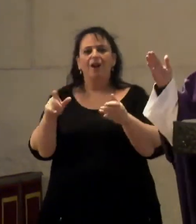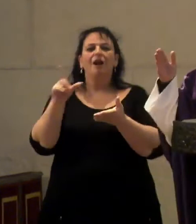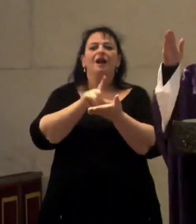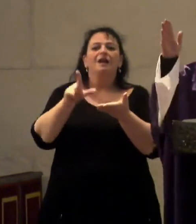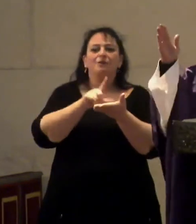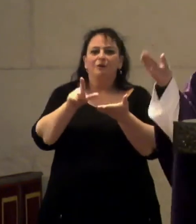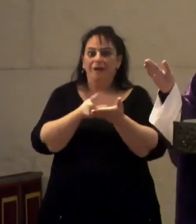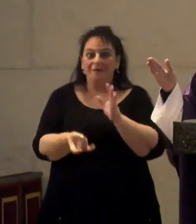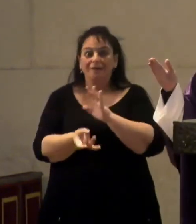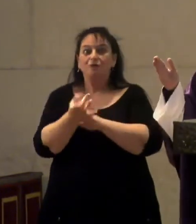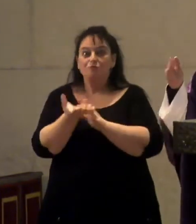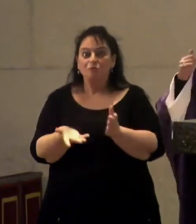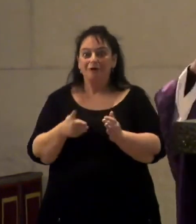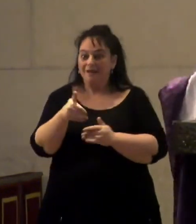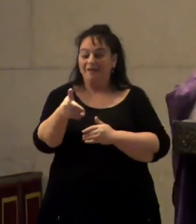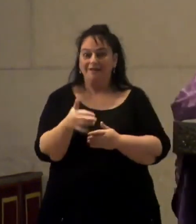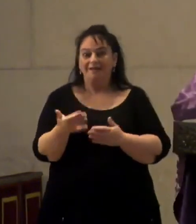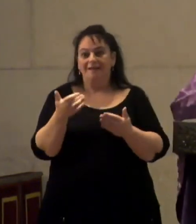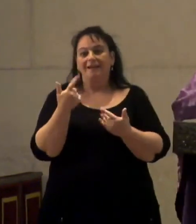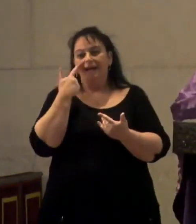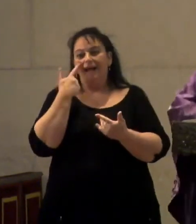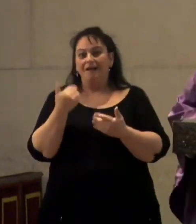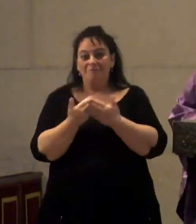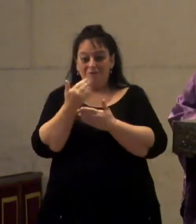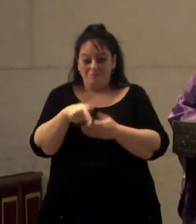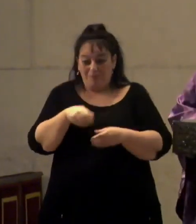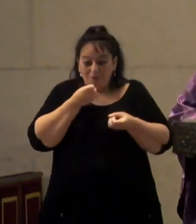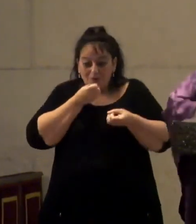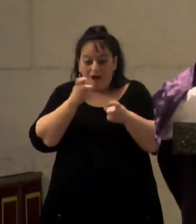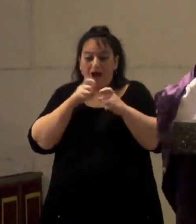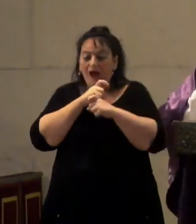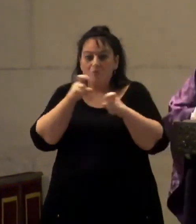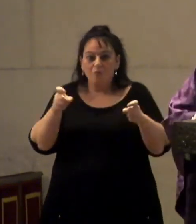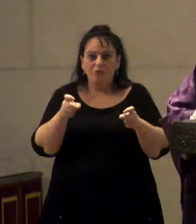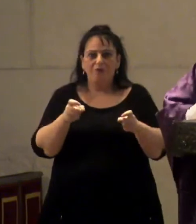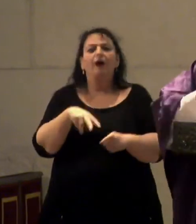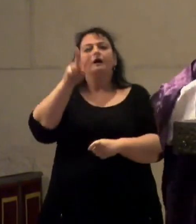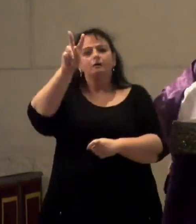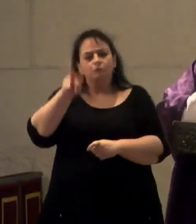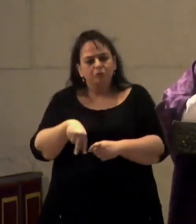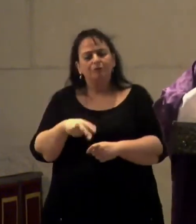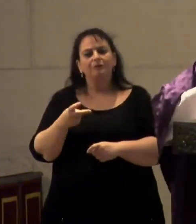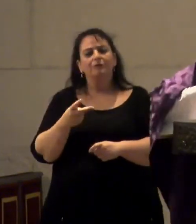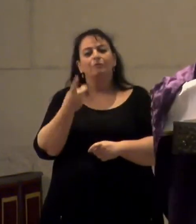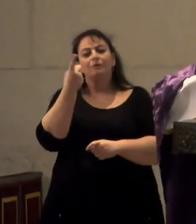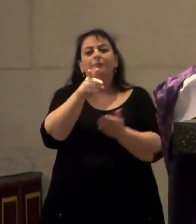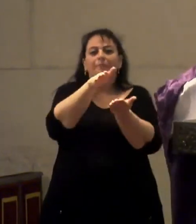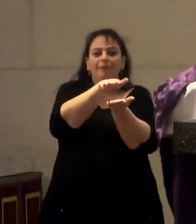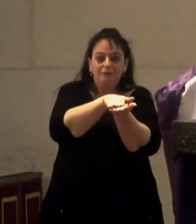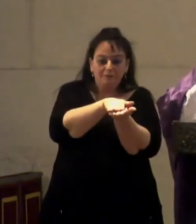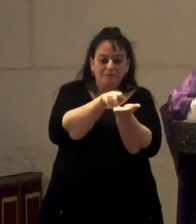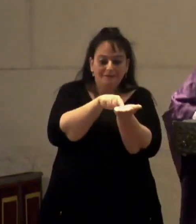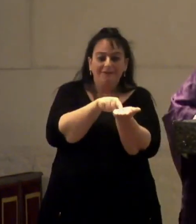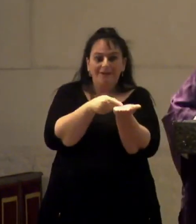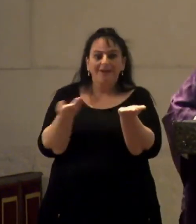va a ocurrir en unos días esto que ahora se anuncia. Verdaderamente un muerto